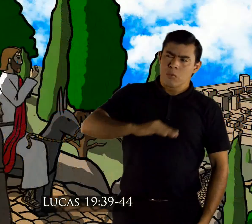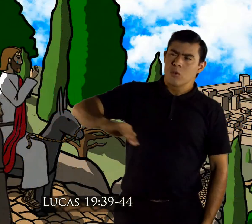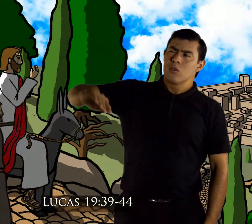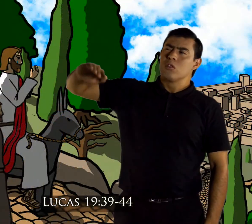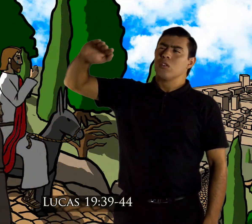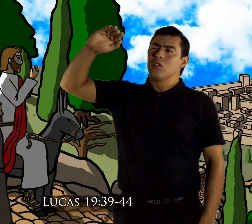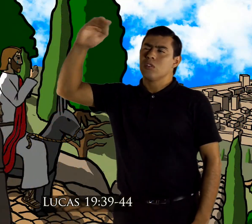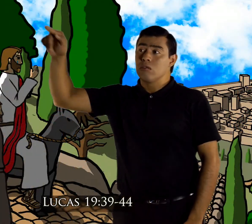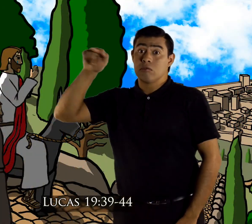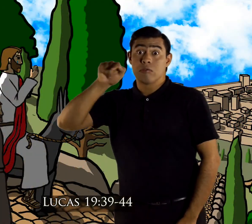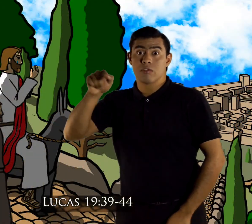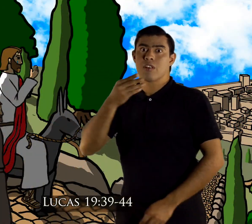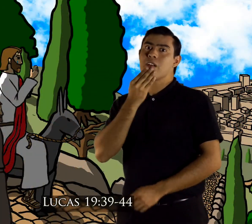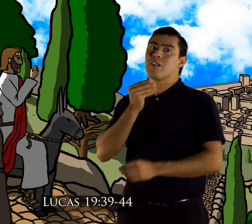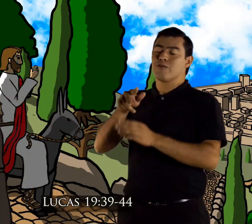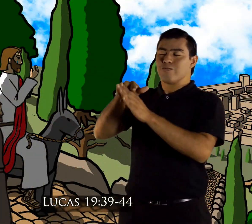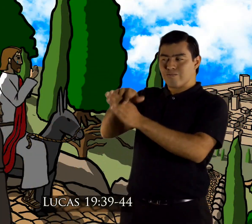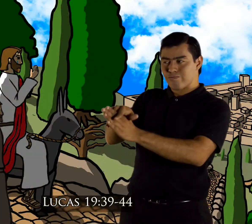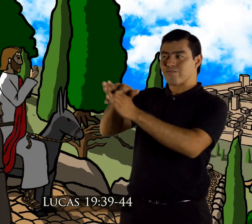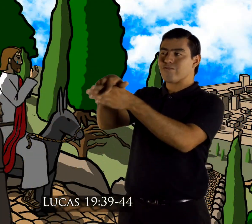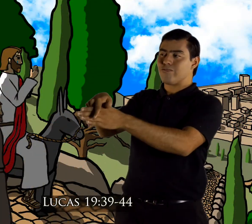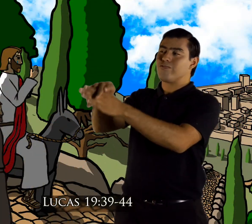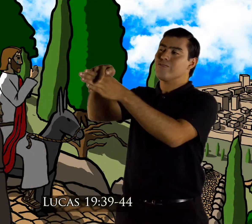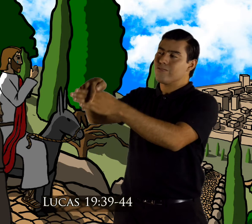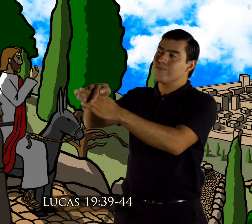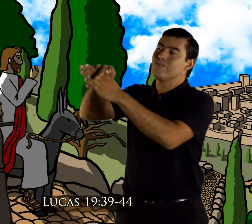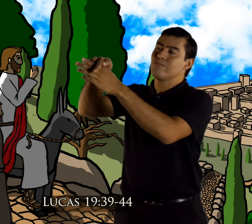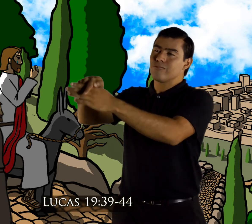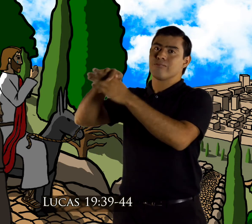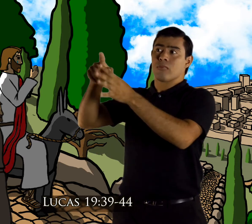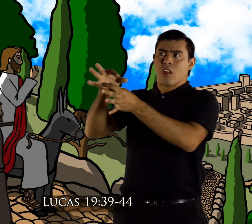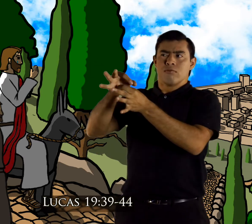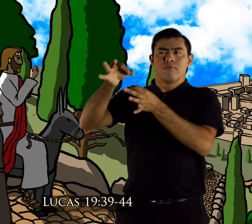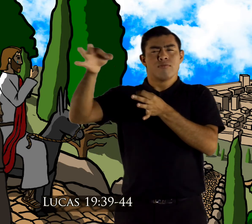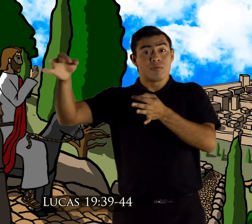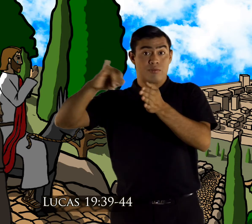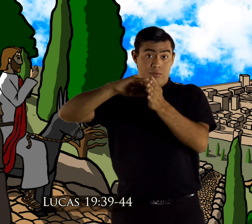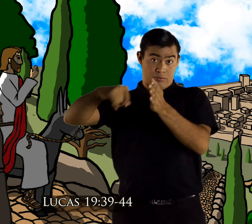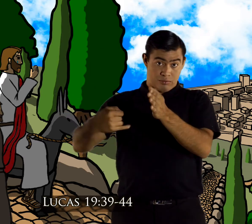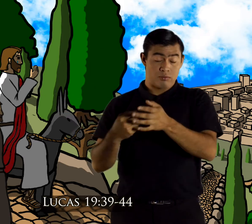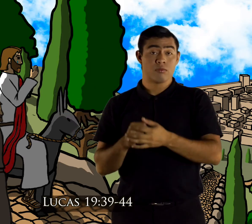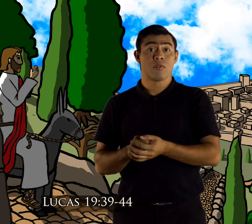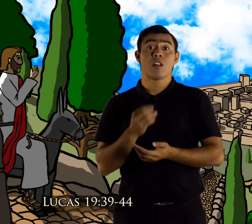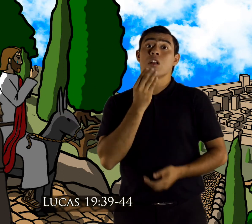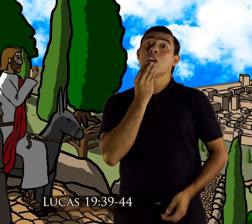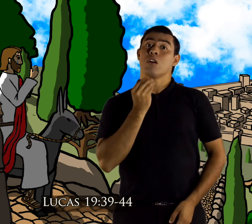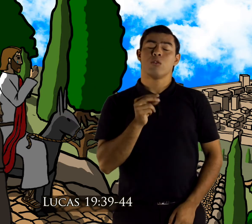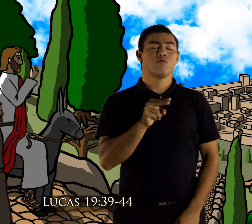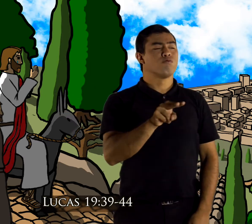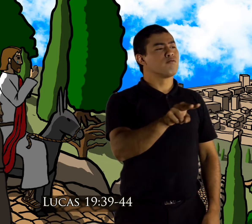Allí donde estaba el monte, iba Jesús montado en el burro, caminando hacia la ciudad de Jerusalén. Y al llegar